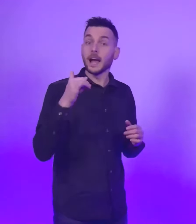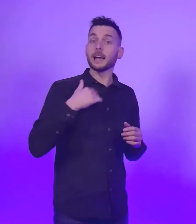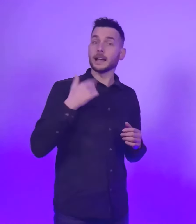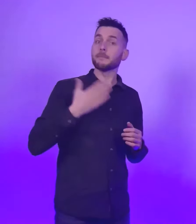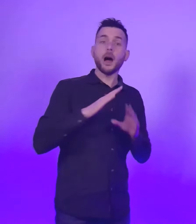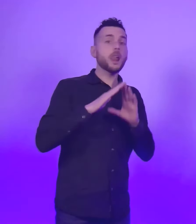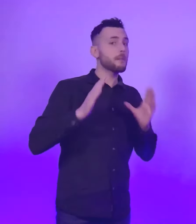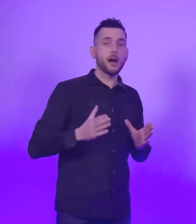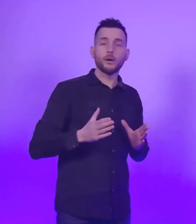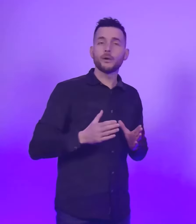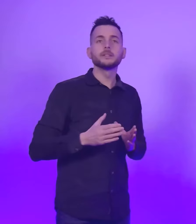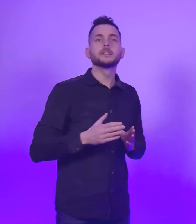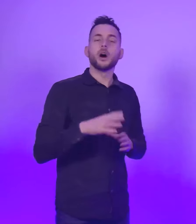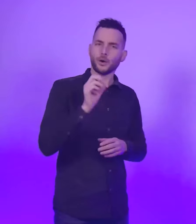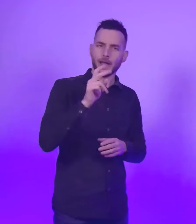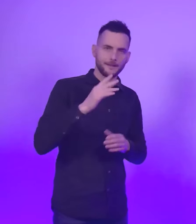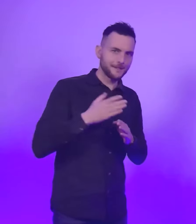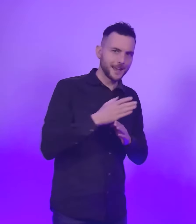okay. Gaat u weer verder?